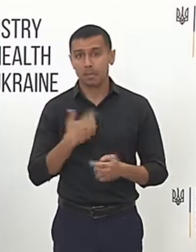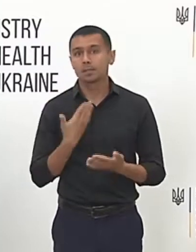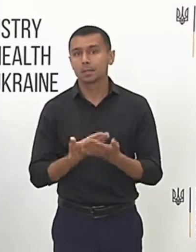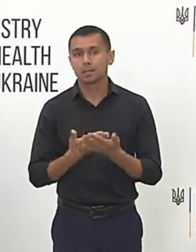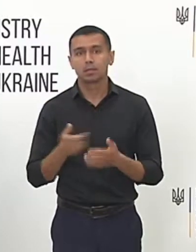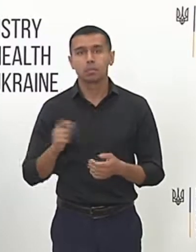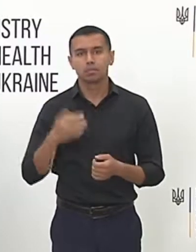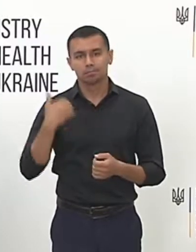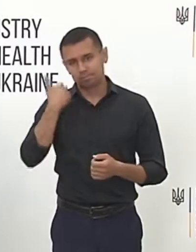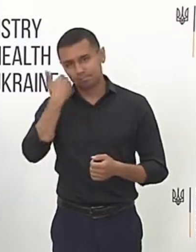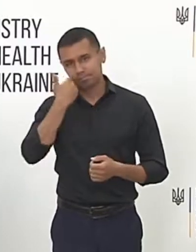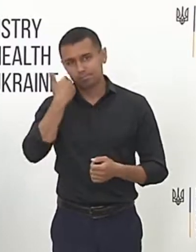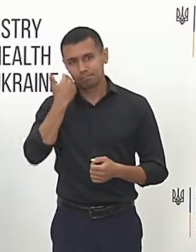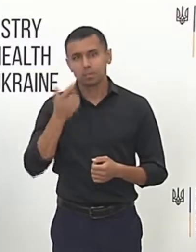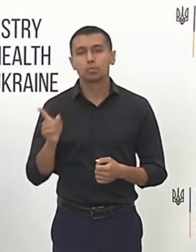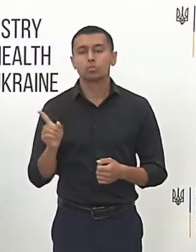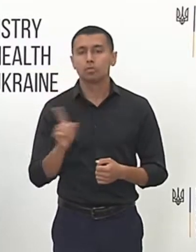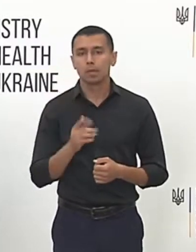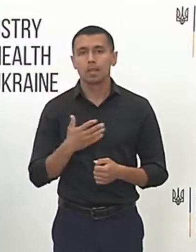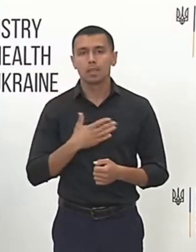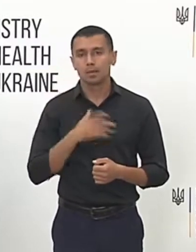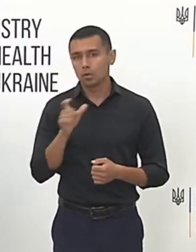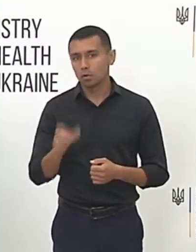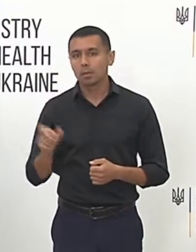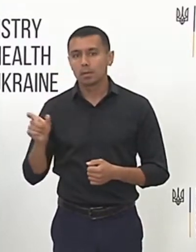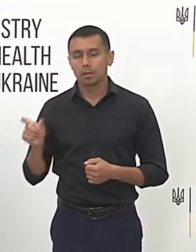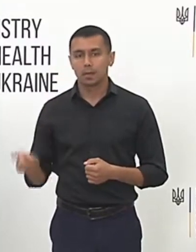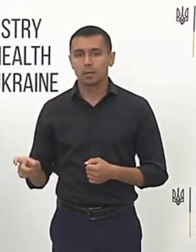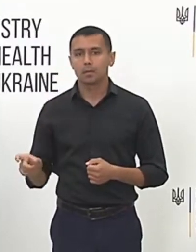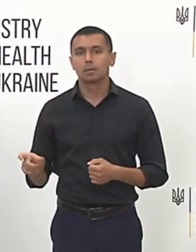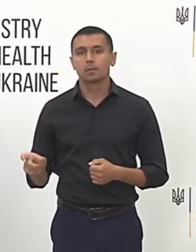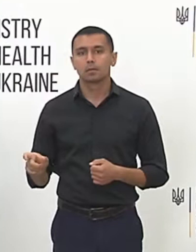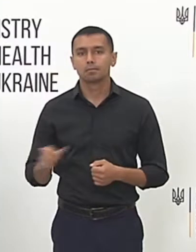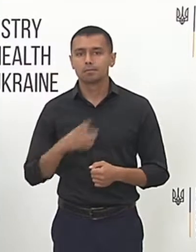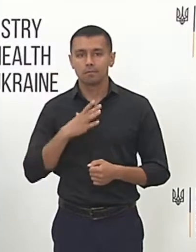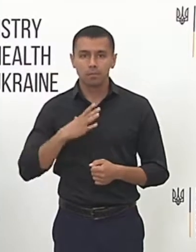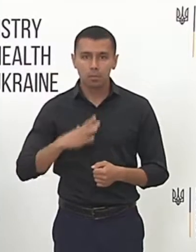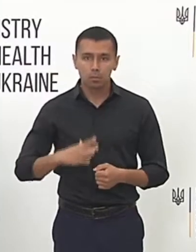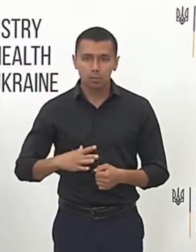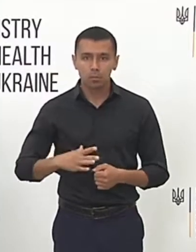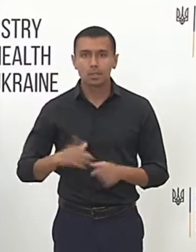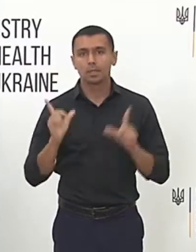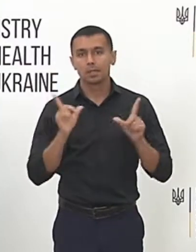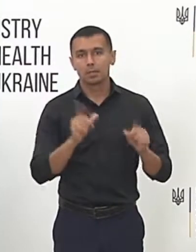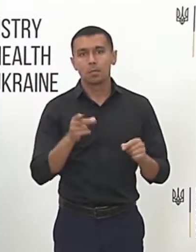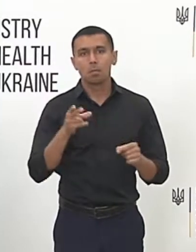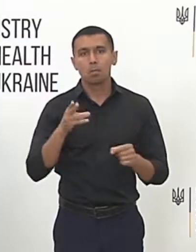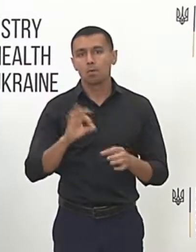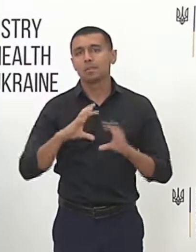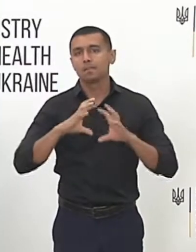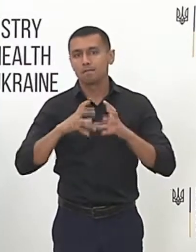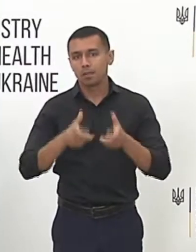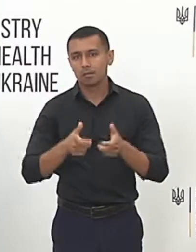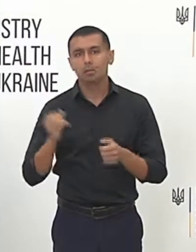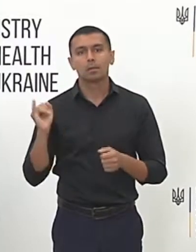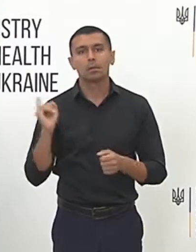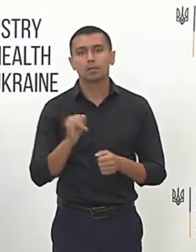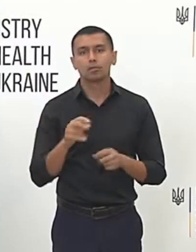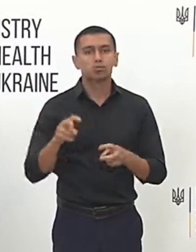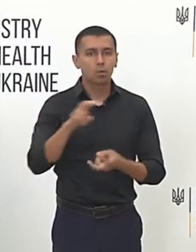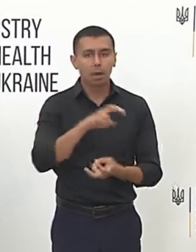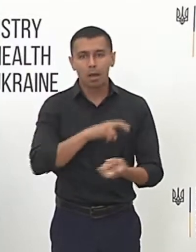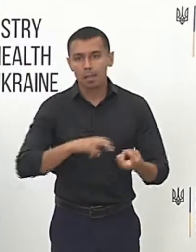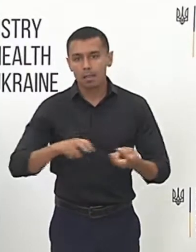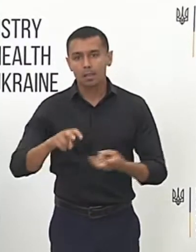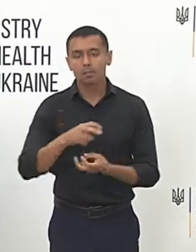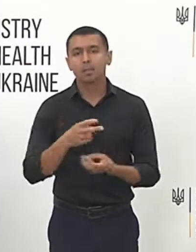здається, що соромно, що наші громадяни вимушені їздити по світу і